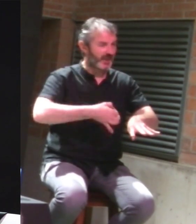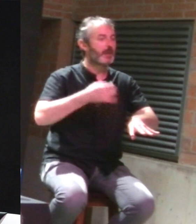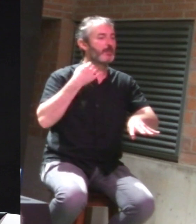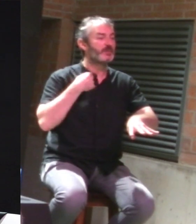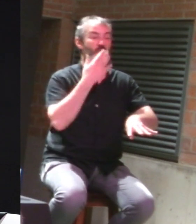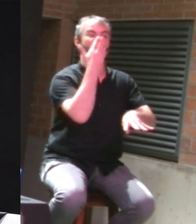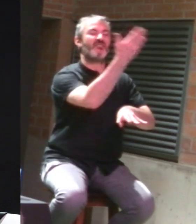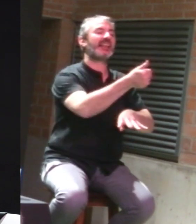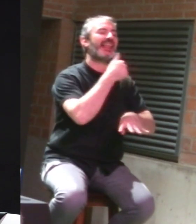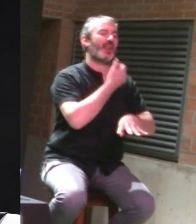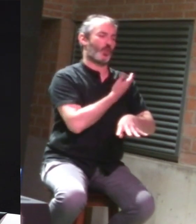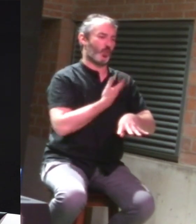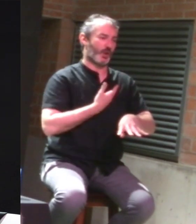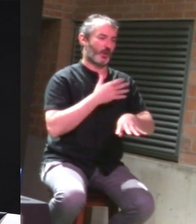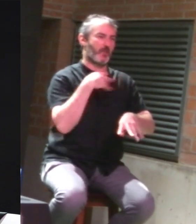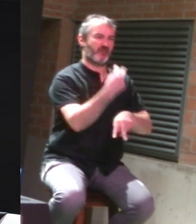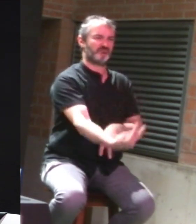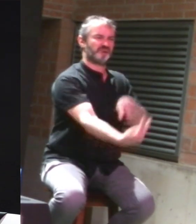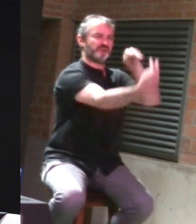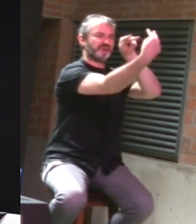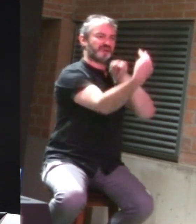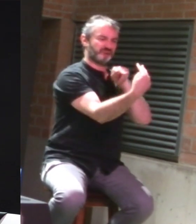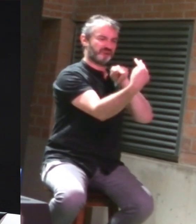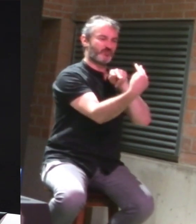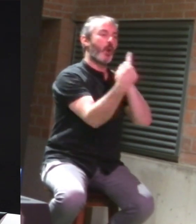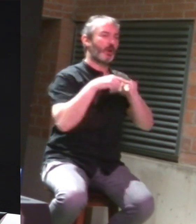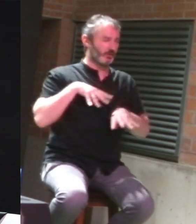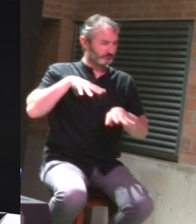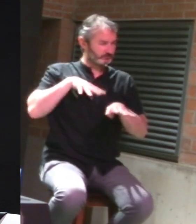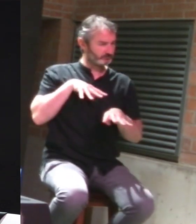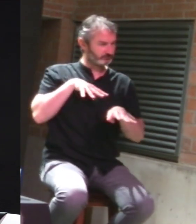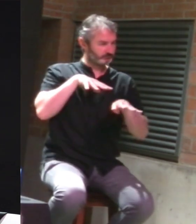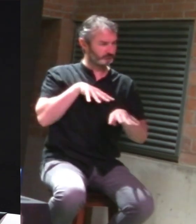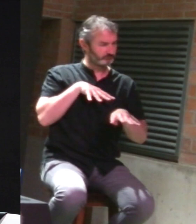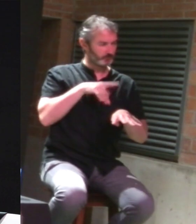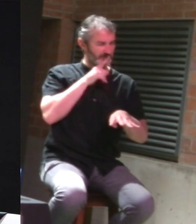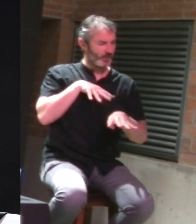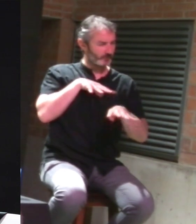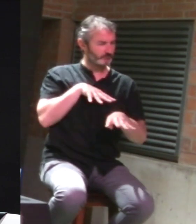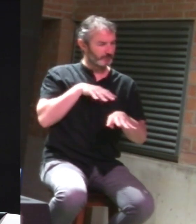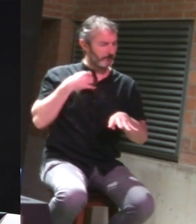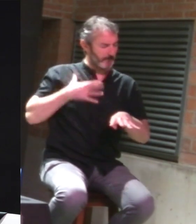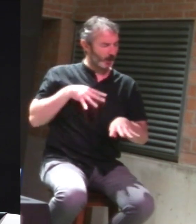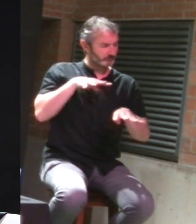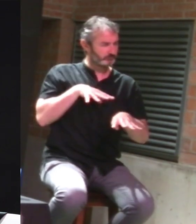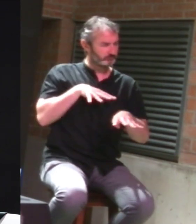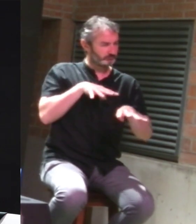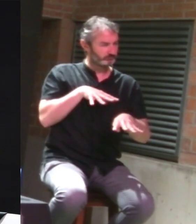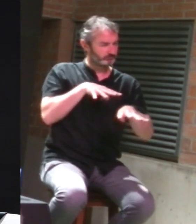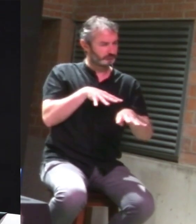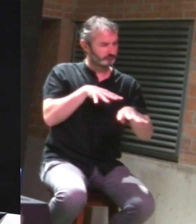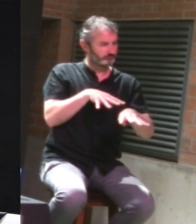sus explotadores, que mirarán con terror aquella solemne marxa de tejedores per les Rambles. Amb